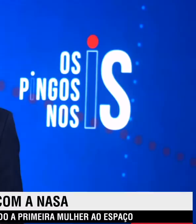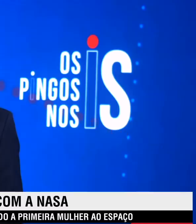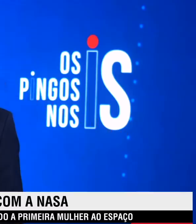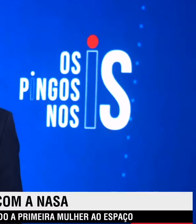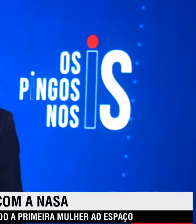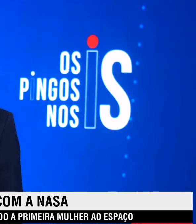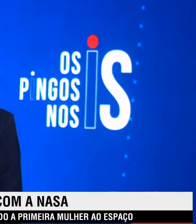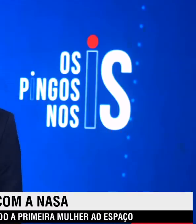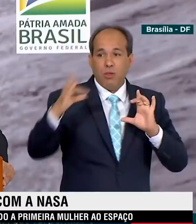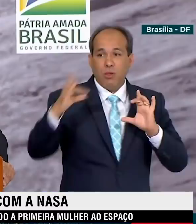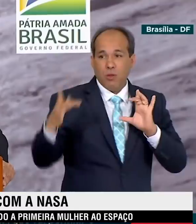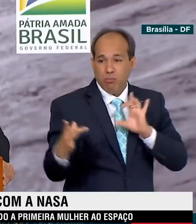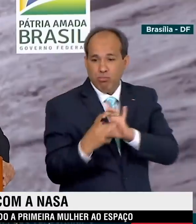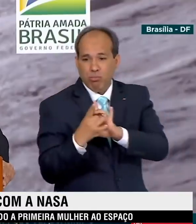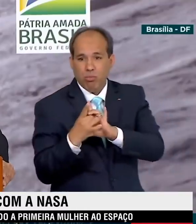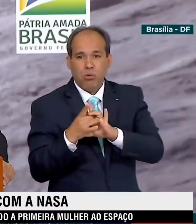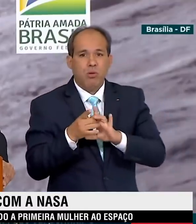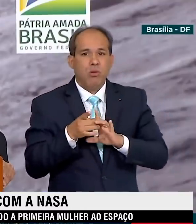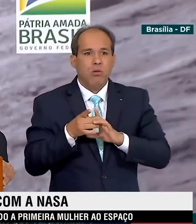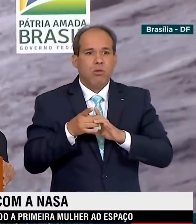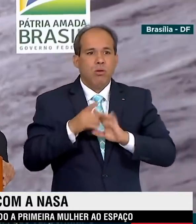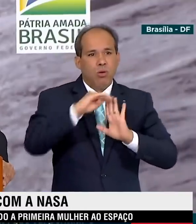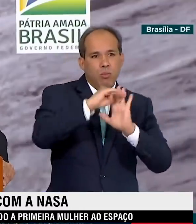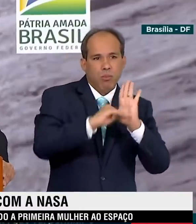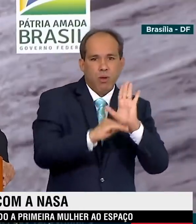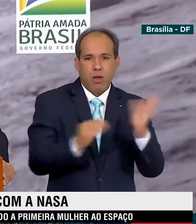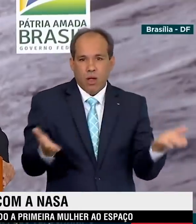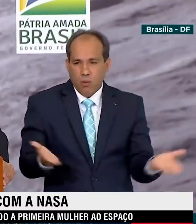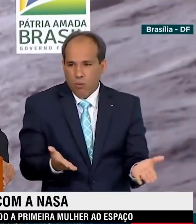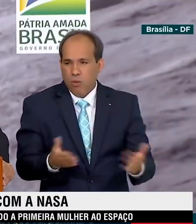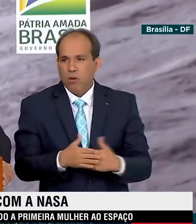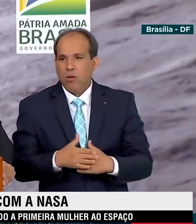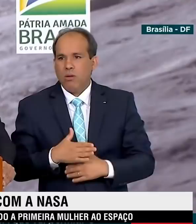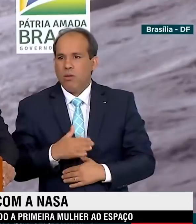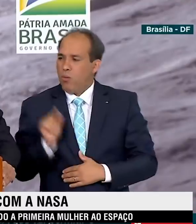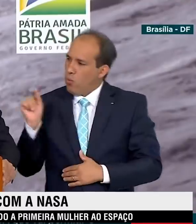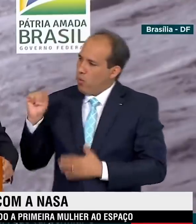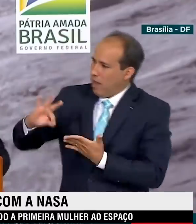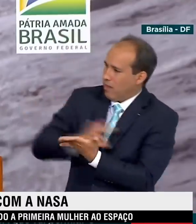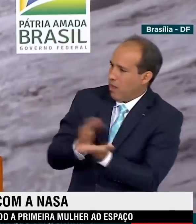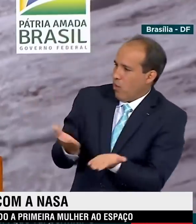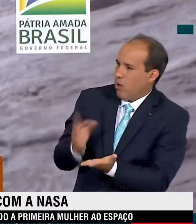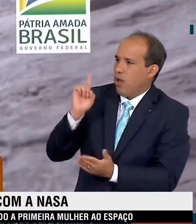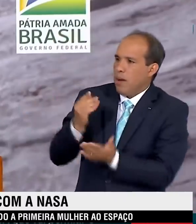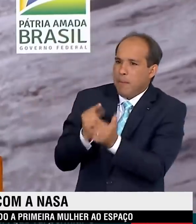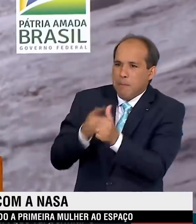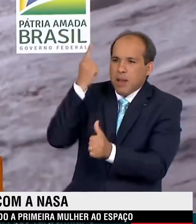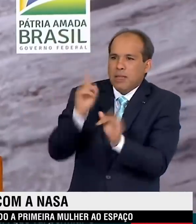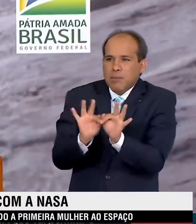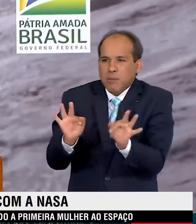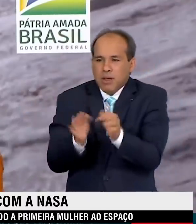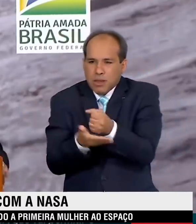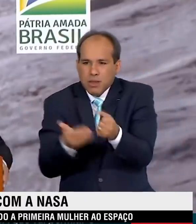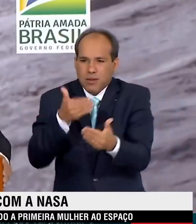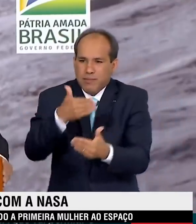Pontes, comemorou o acordo. O que a gente vai assinar aqui, eu podia dizer que é um pequeno passo, né, para o Ministério de Ciência, Tecnologia e